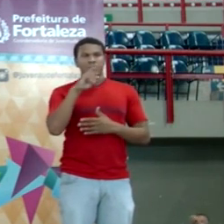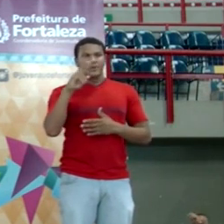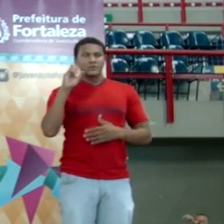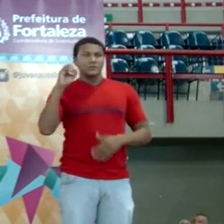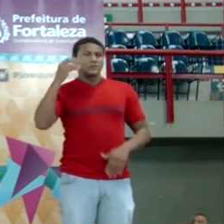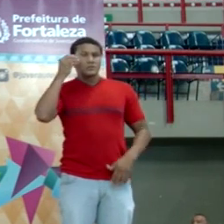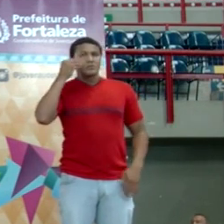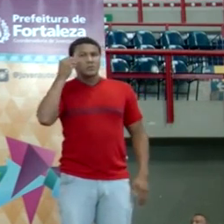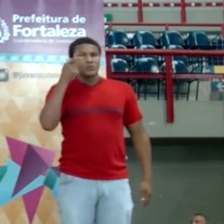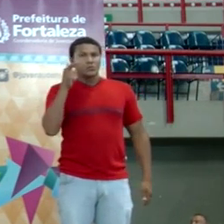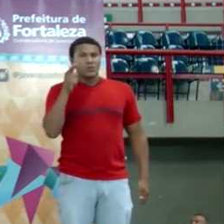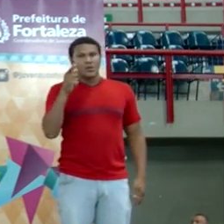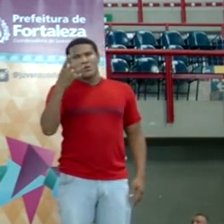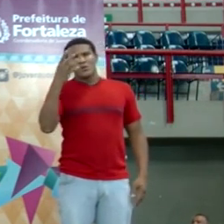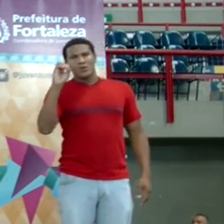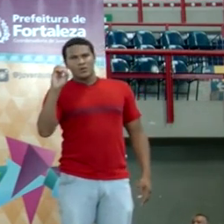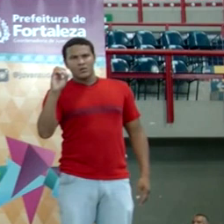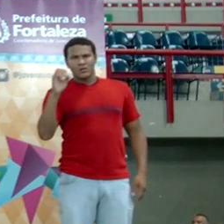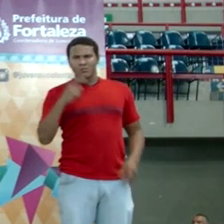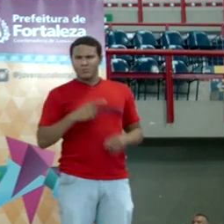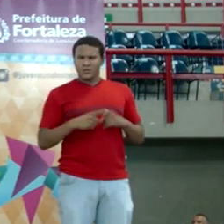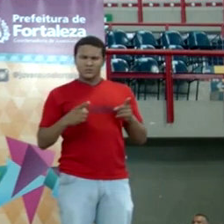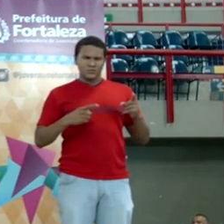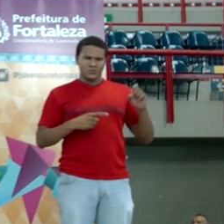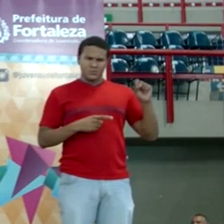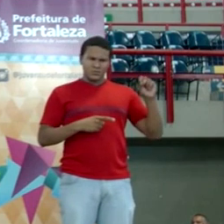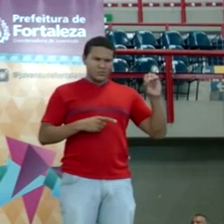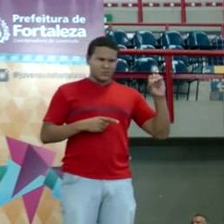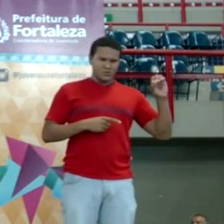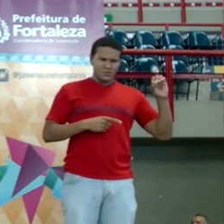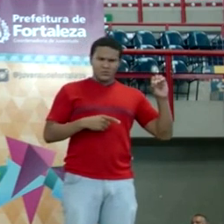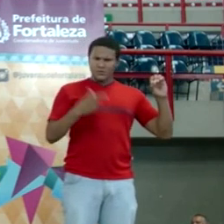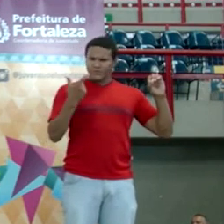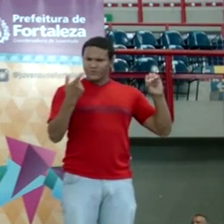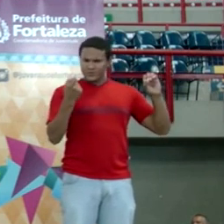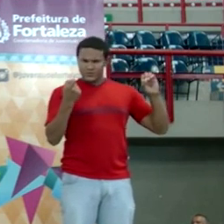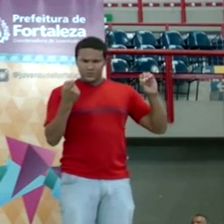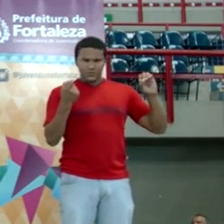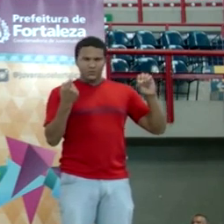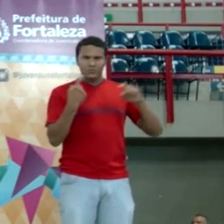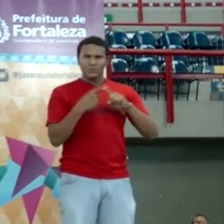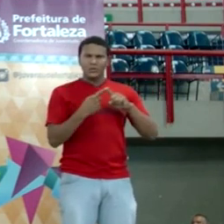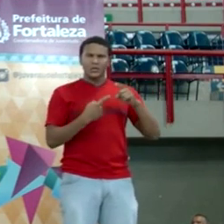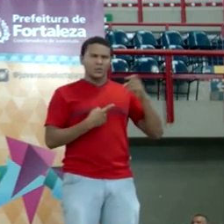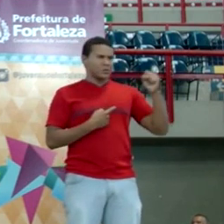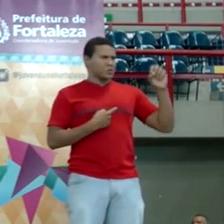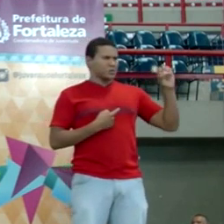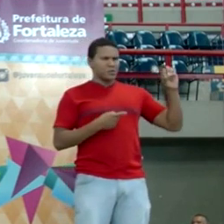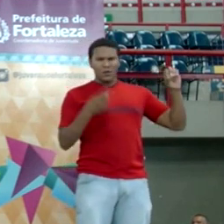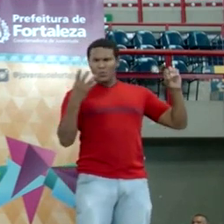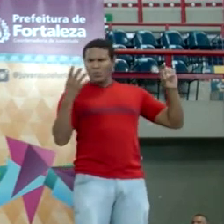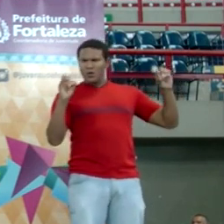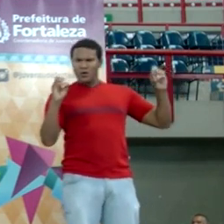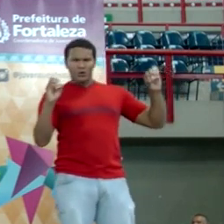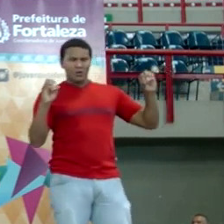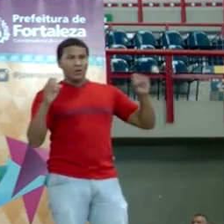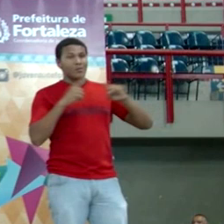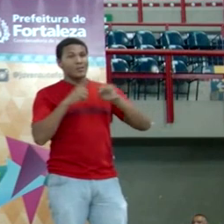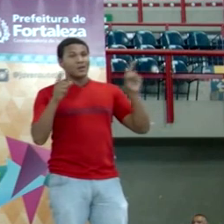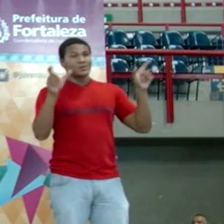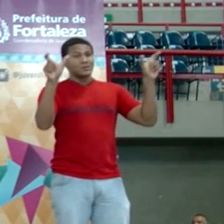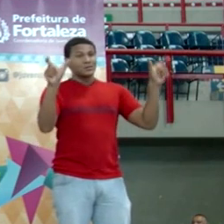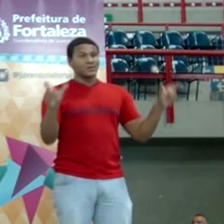40%. Mas não era para ser 80 e 20, não? Porque 80 mais 40 dá mais do que 100%. Mas eu estou analisando duas